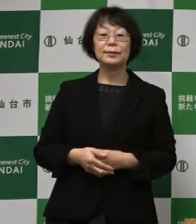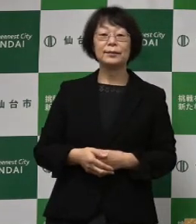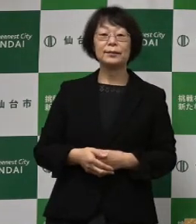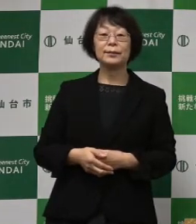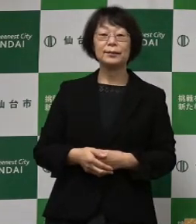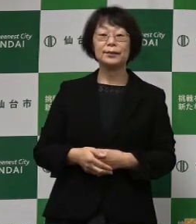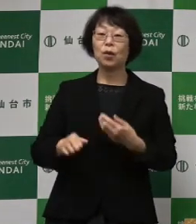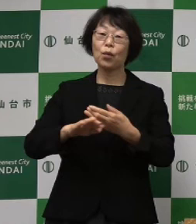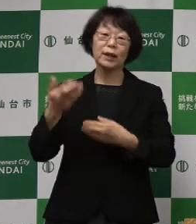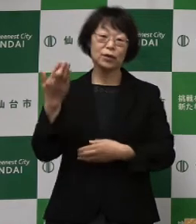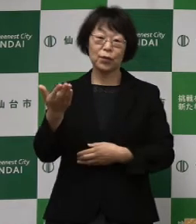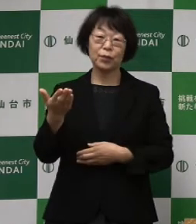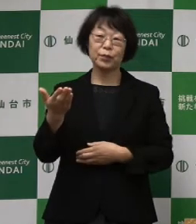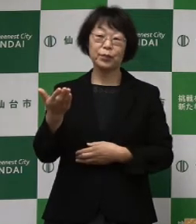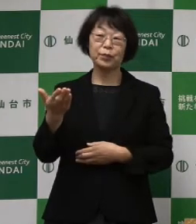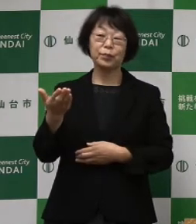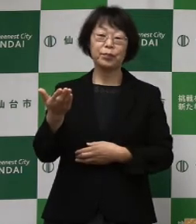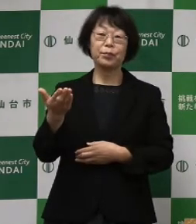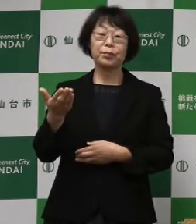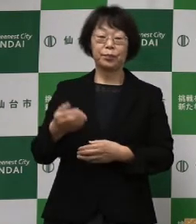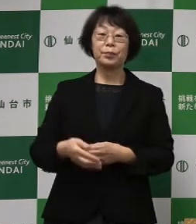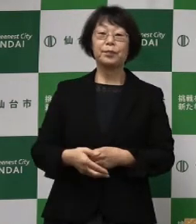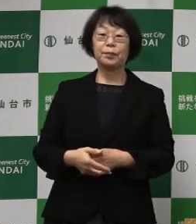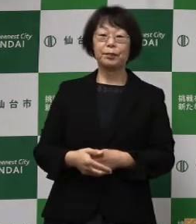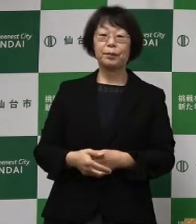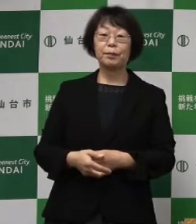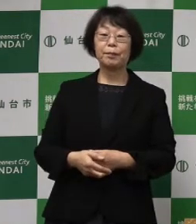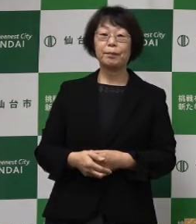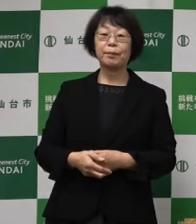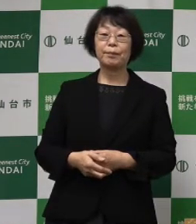。はい、ご質問よろしいですか。どうぞ。